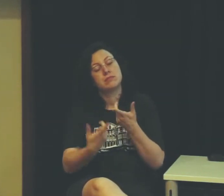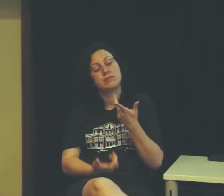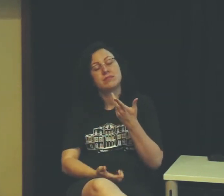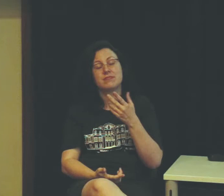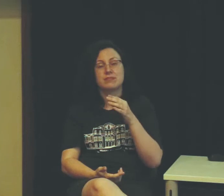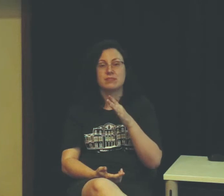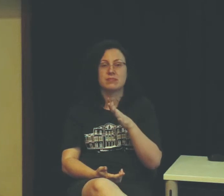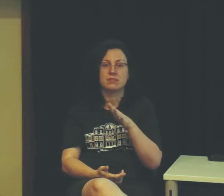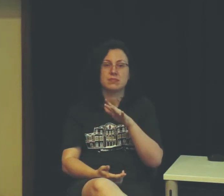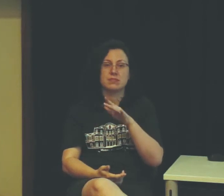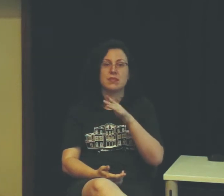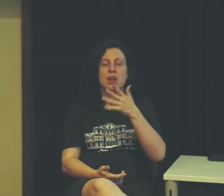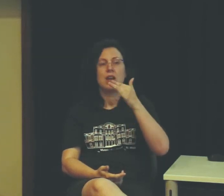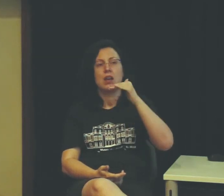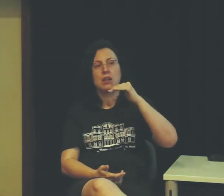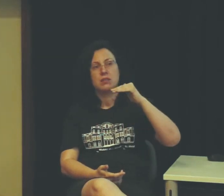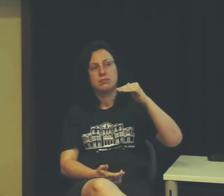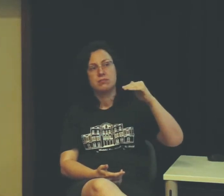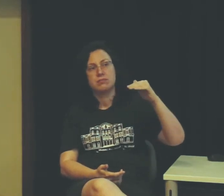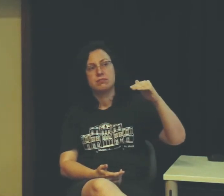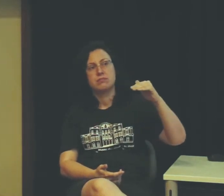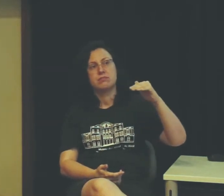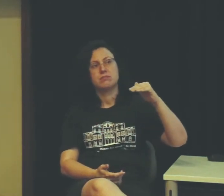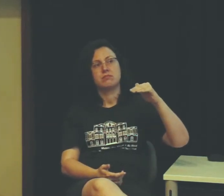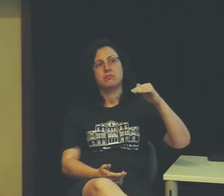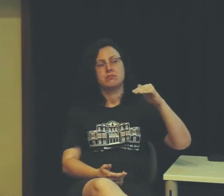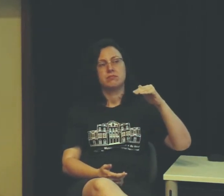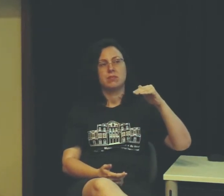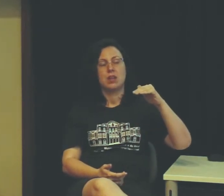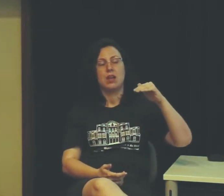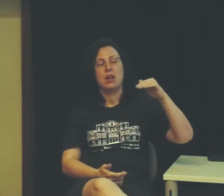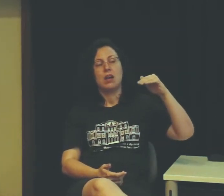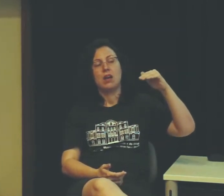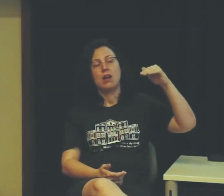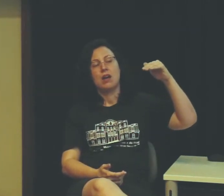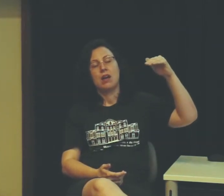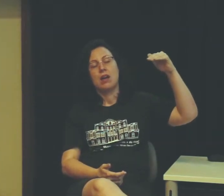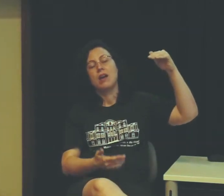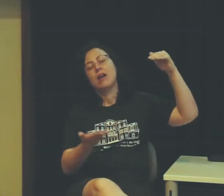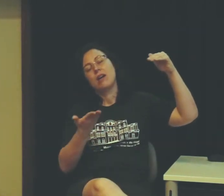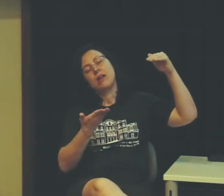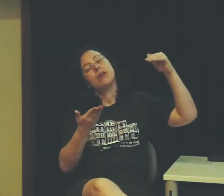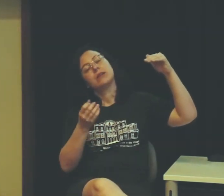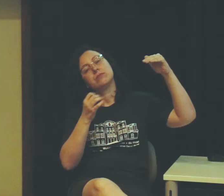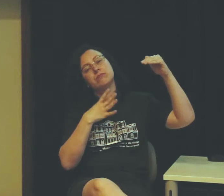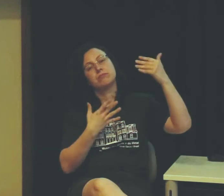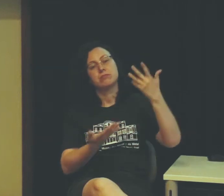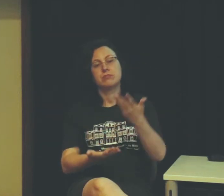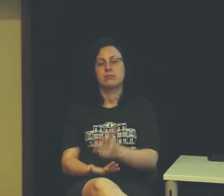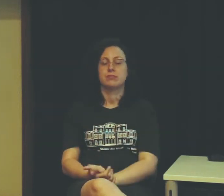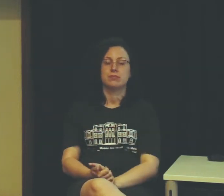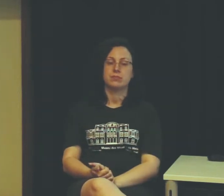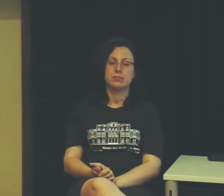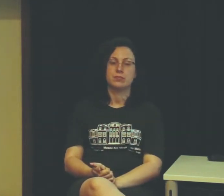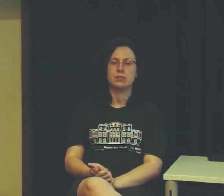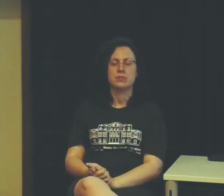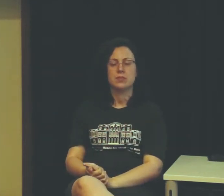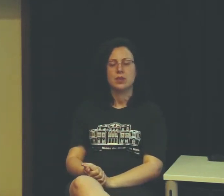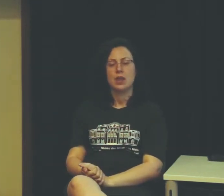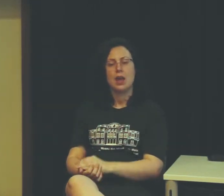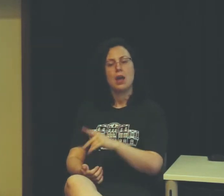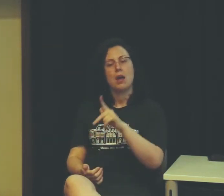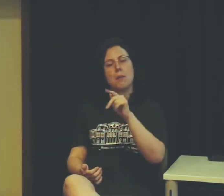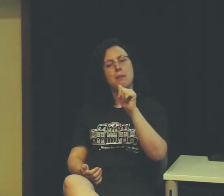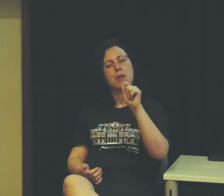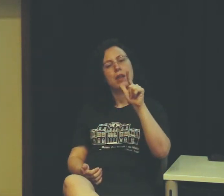está voltando a se estabilizar com o aquecimento do mercado, ultimamente. E aí, qual que é a importância do paládio